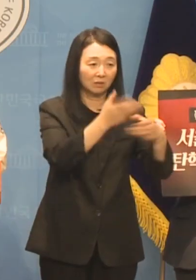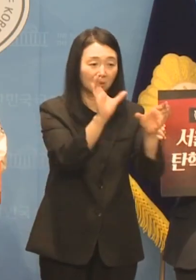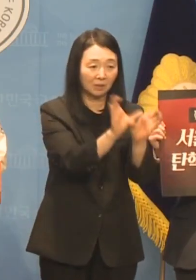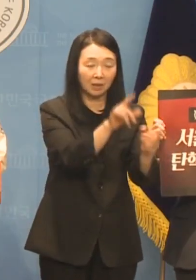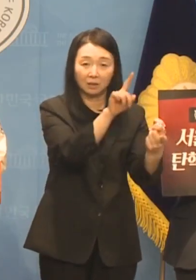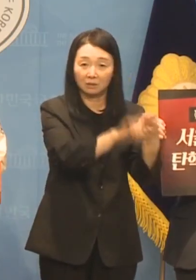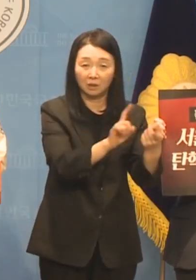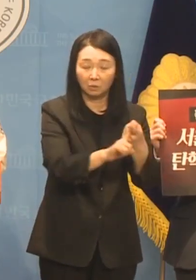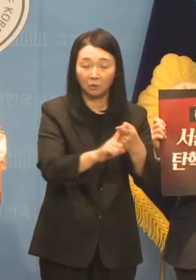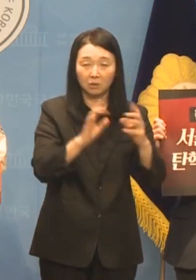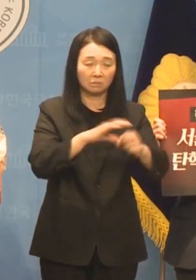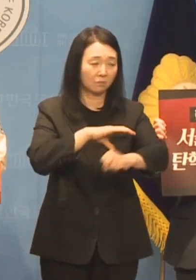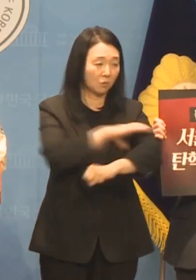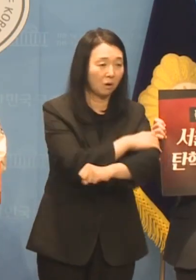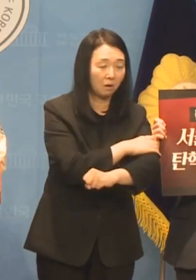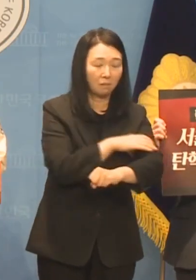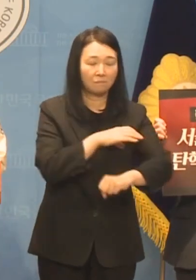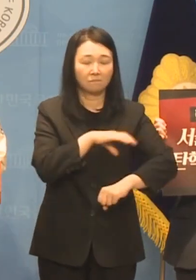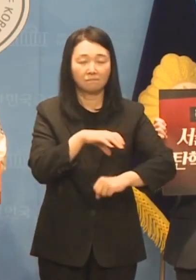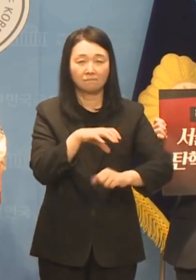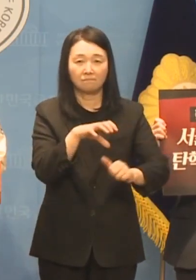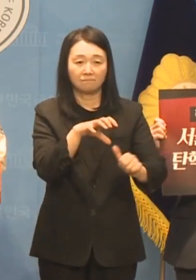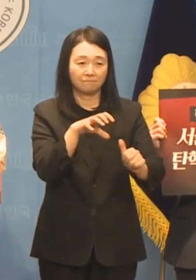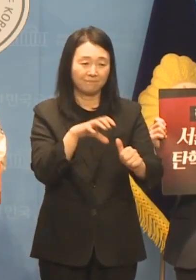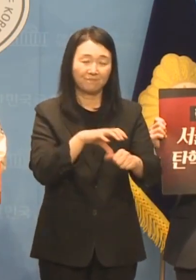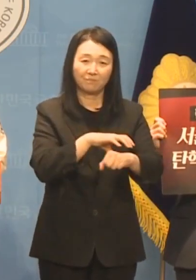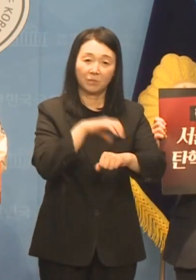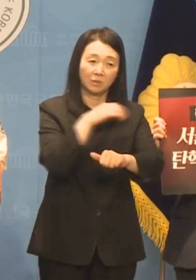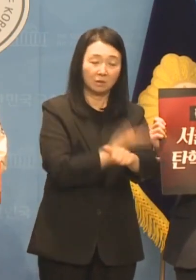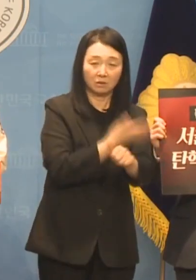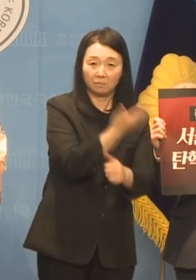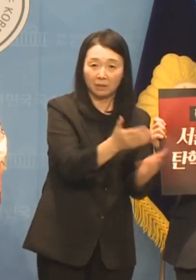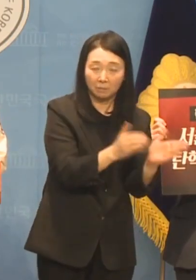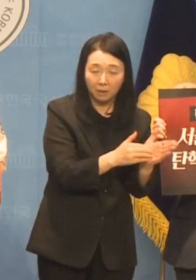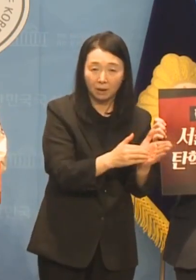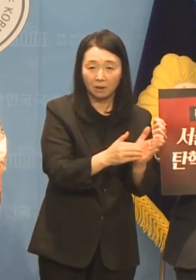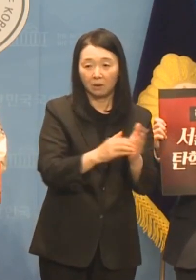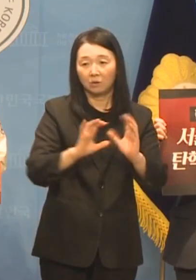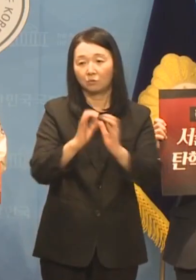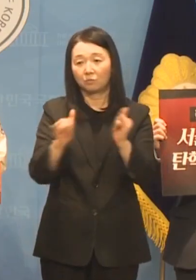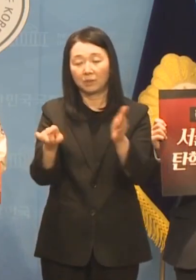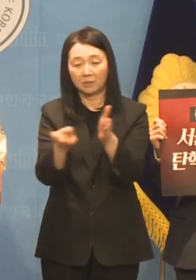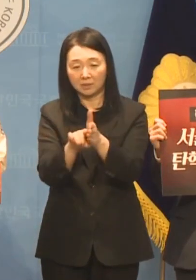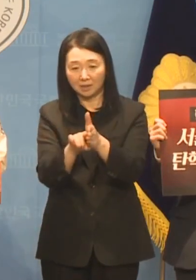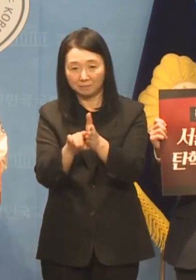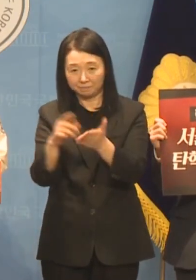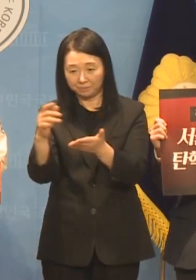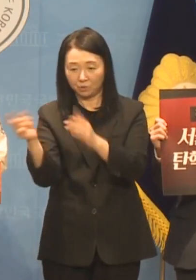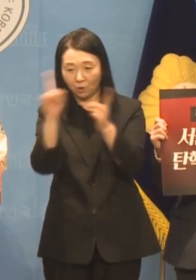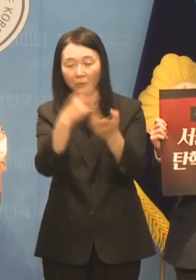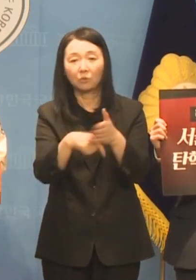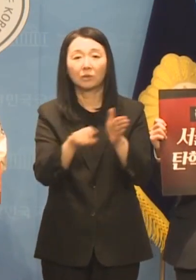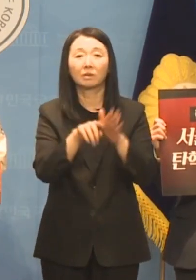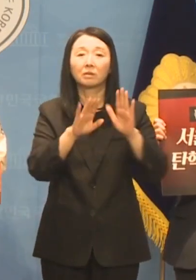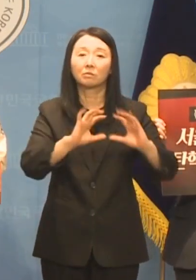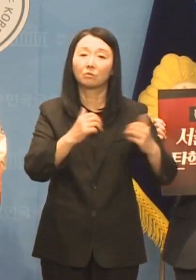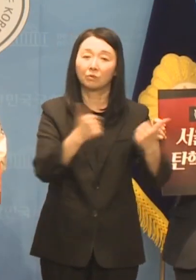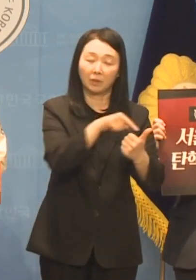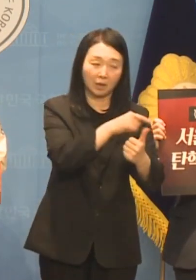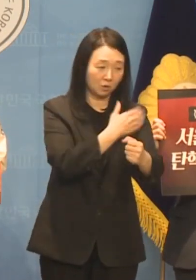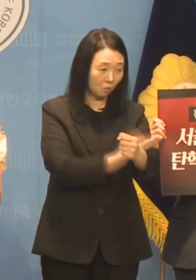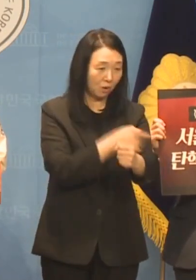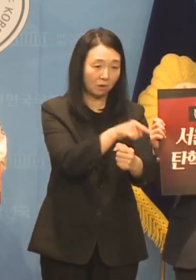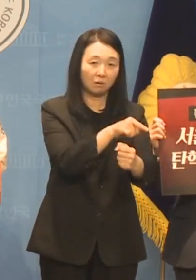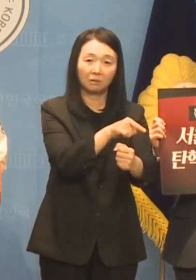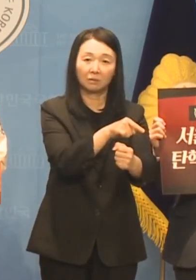정당성으로 많은 권력과 권위를 부여받은 국회의원들이 국민적 신뢰를 얻기 위해서는 지금 국회가 가진